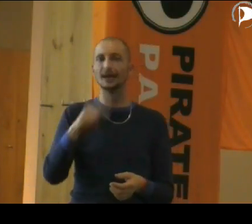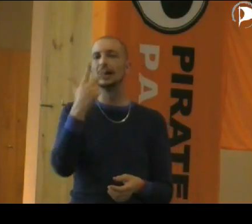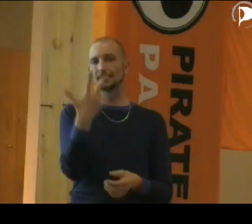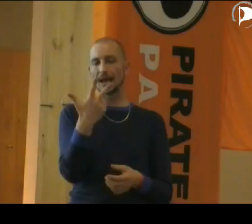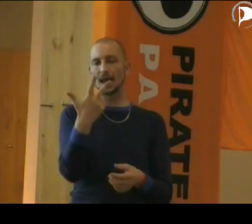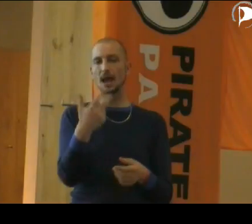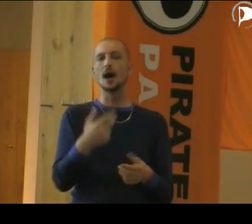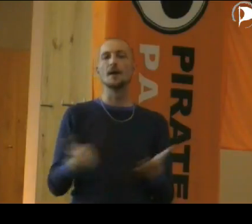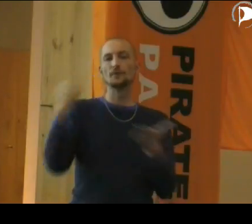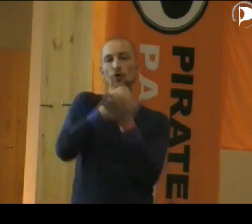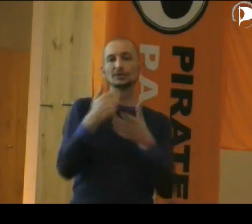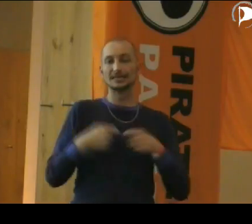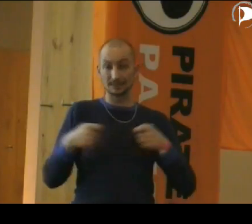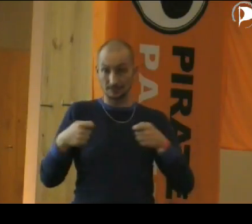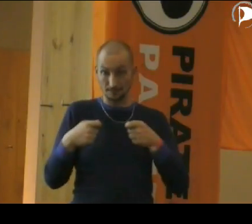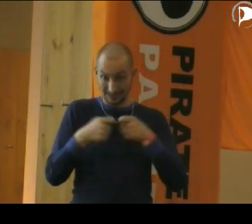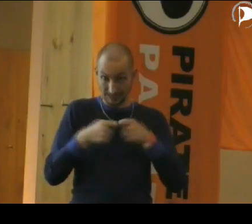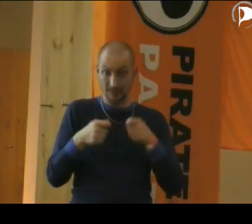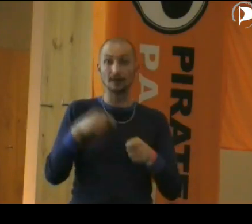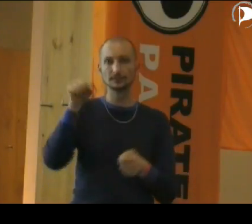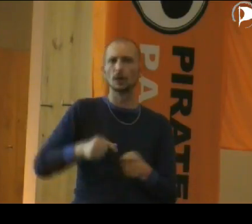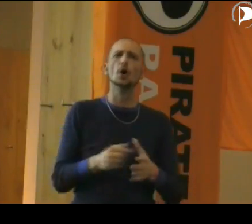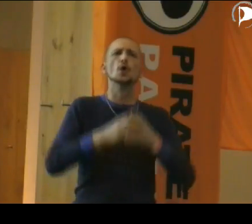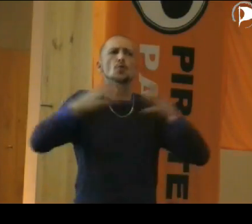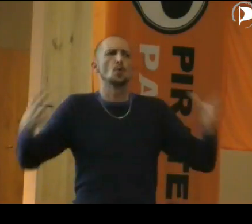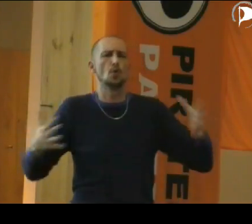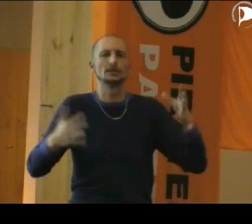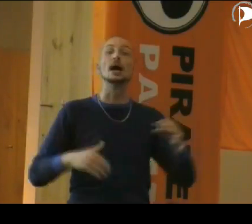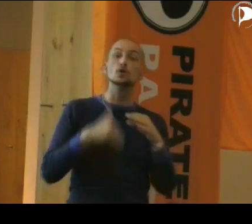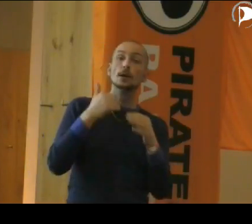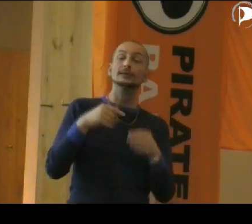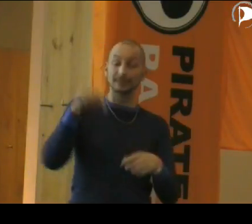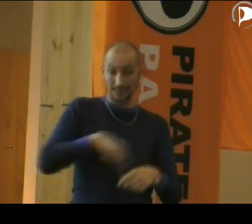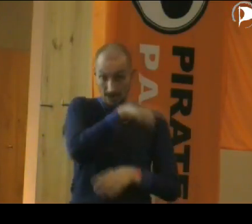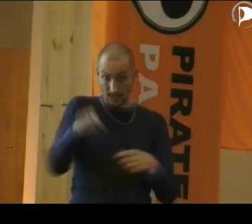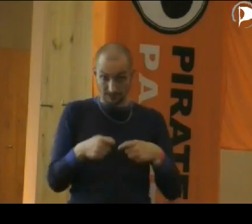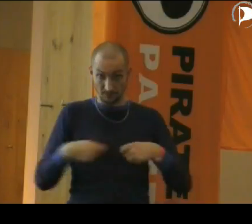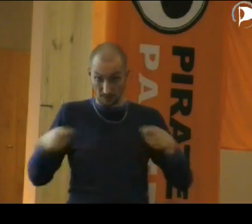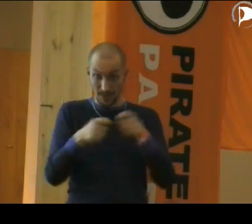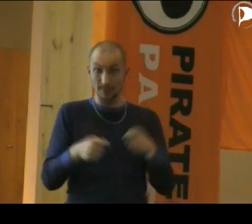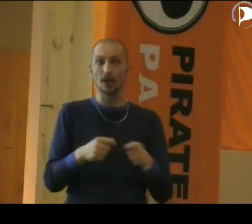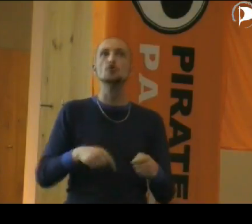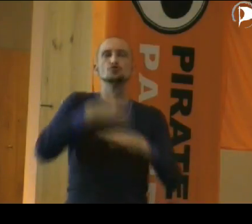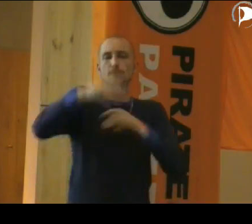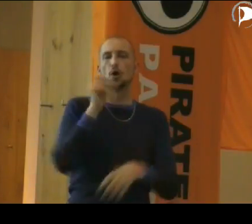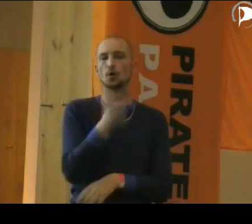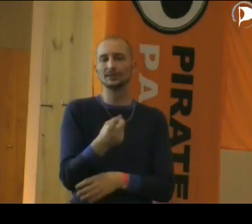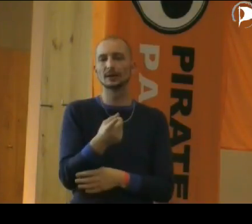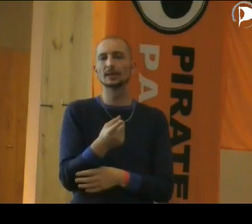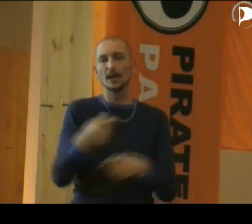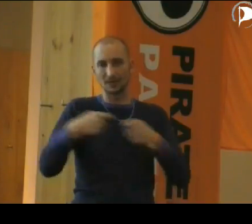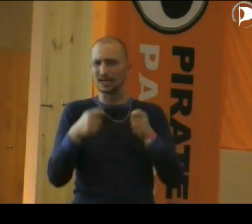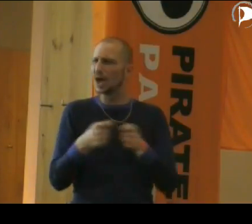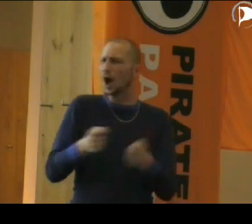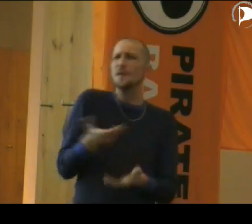ok große kreisverbände also worüber alle mitglieder und rät aber woher zu treffen dass du